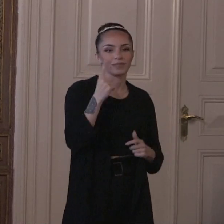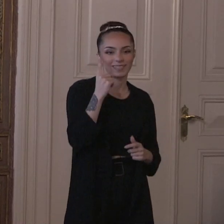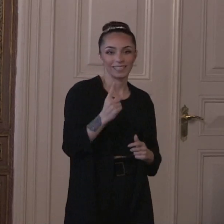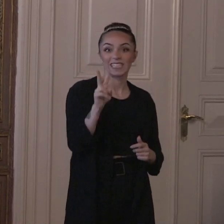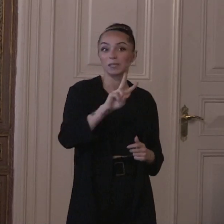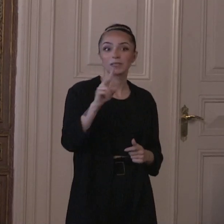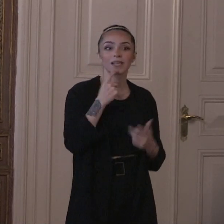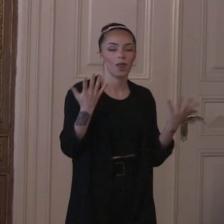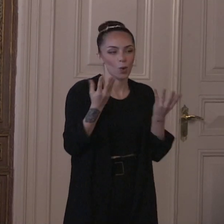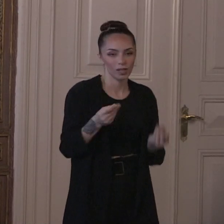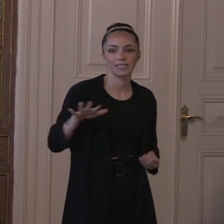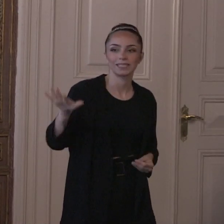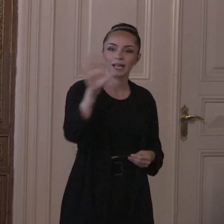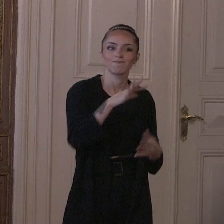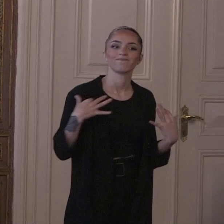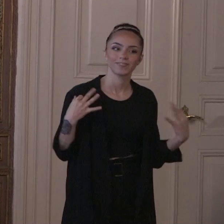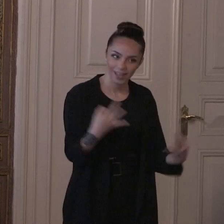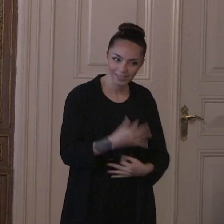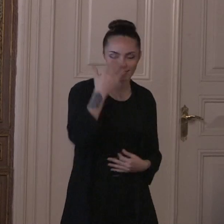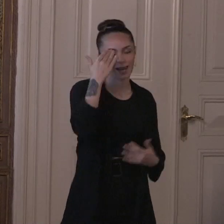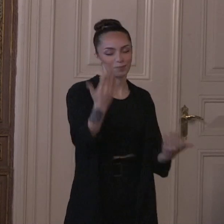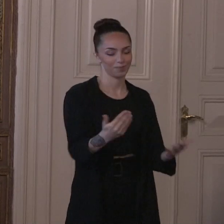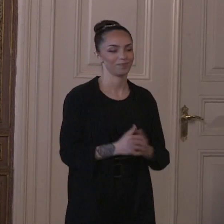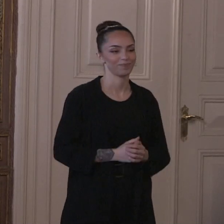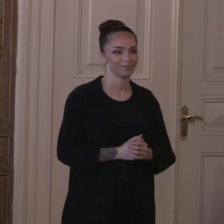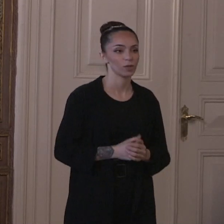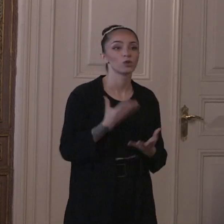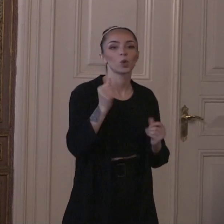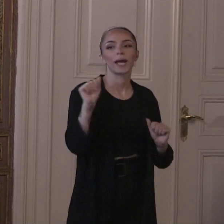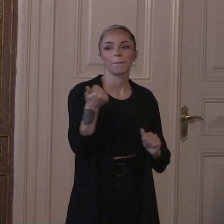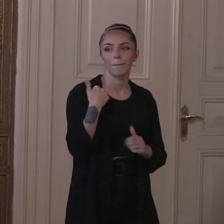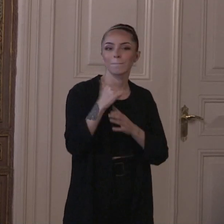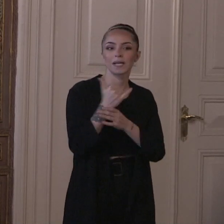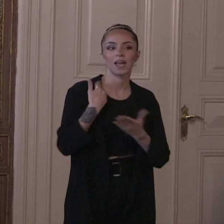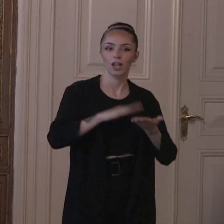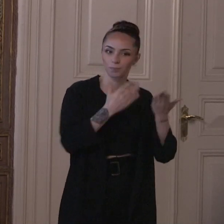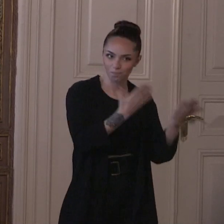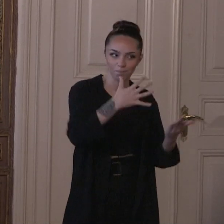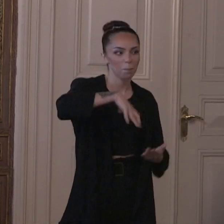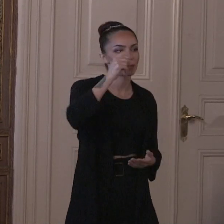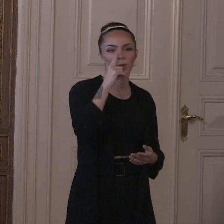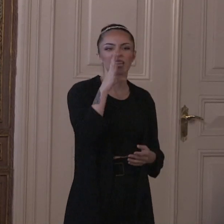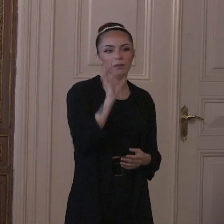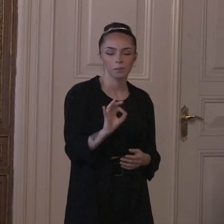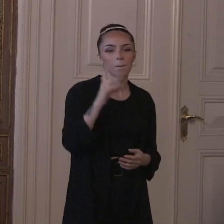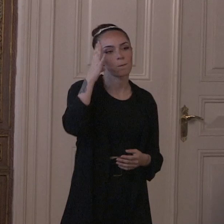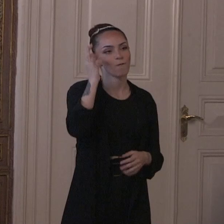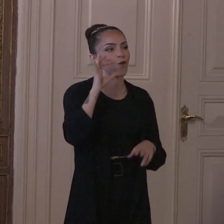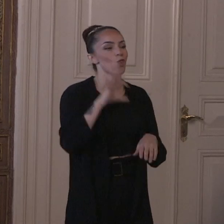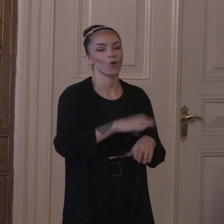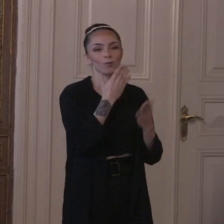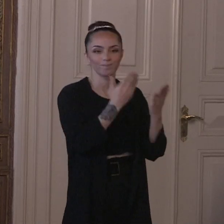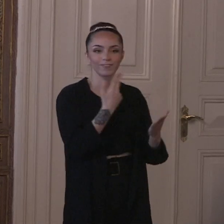sizleri saygıyla selamlıyorum. Çok değerli meslektaşım, Merkez Müdürü Profesör Doktor Resa Aydın